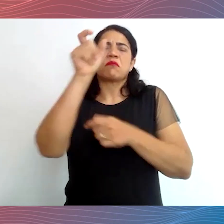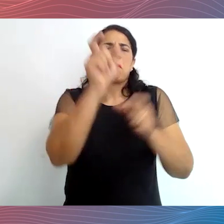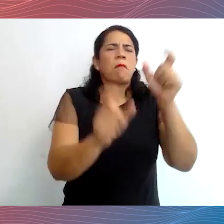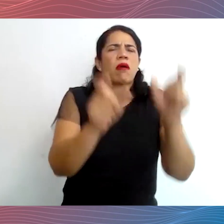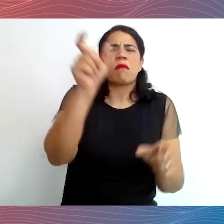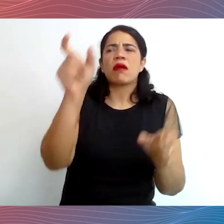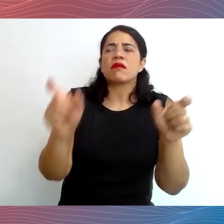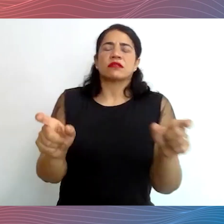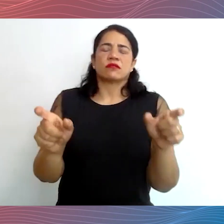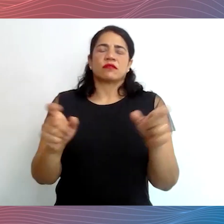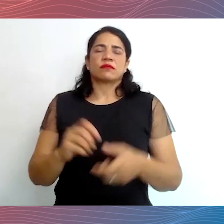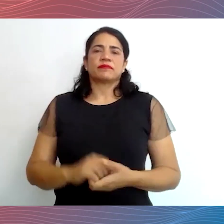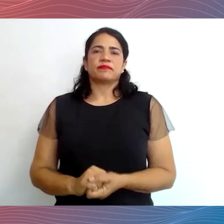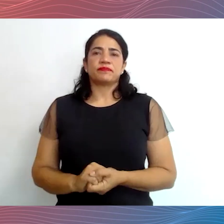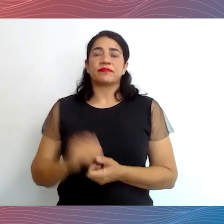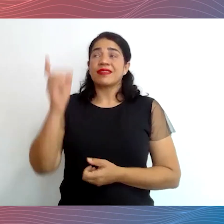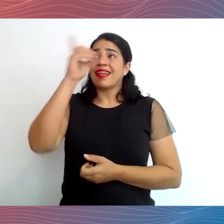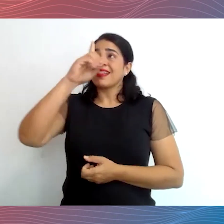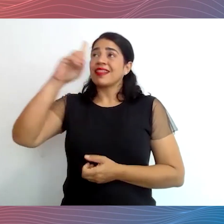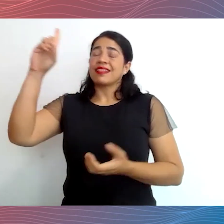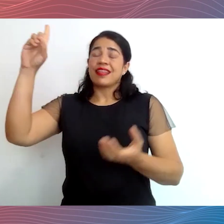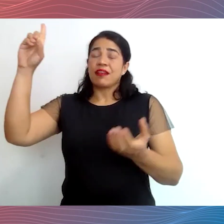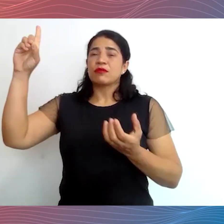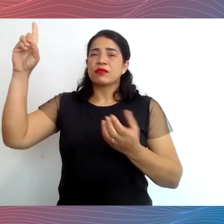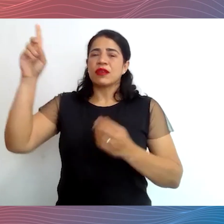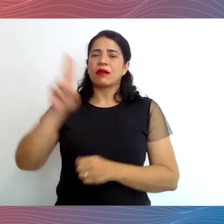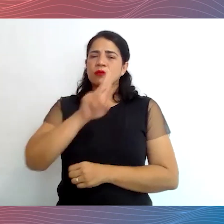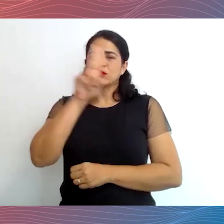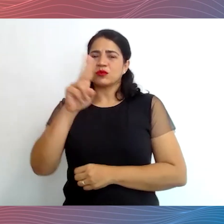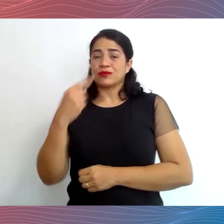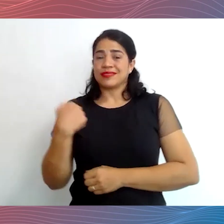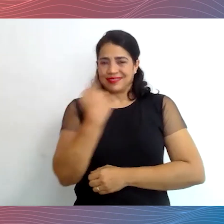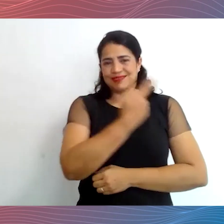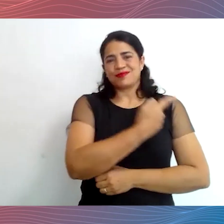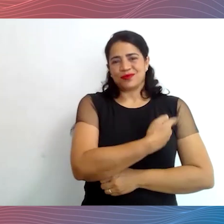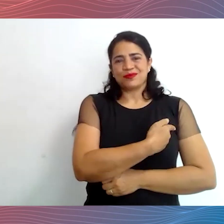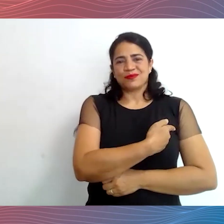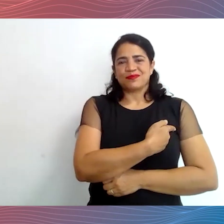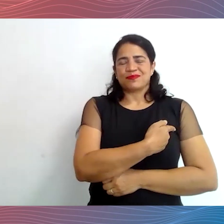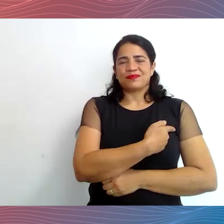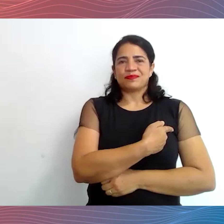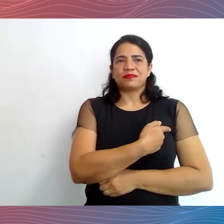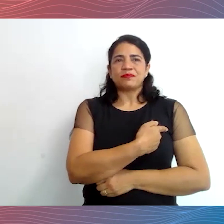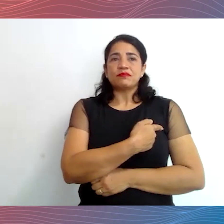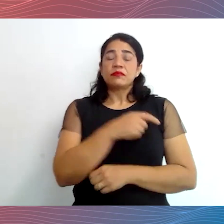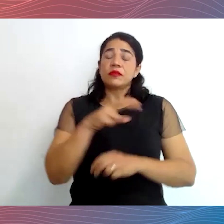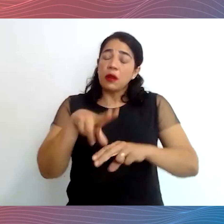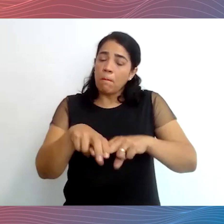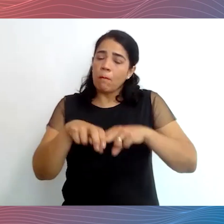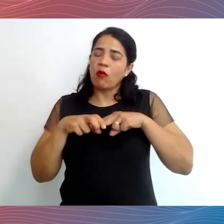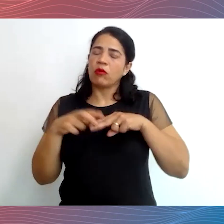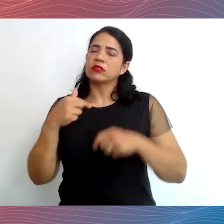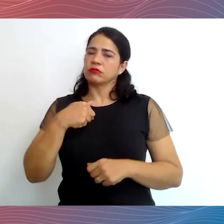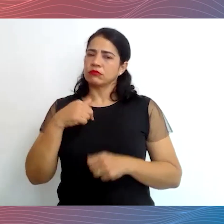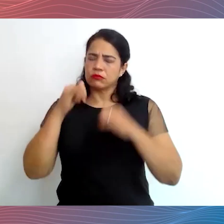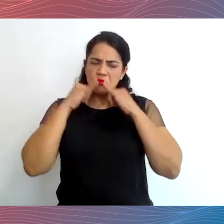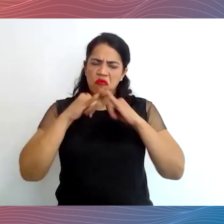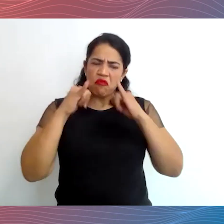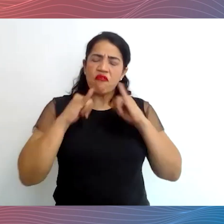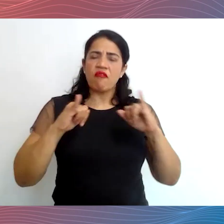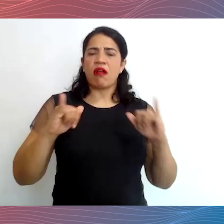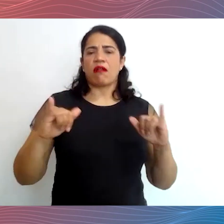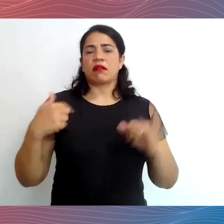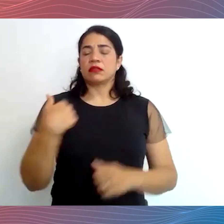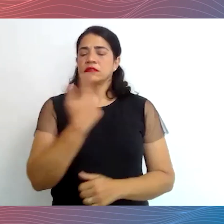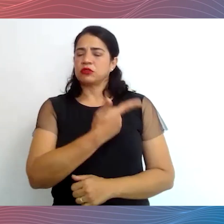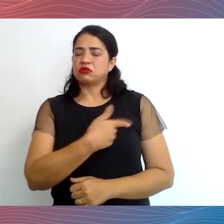fluir, por isso digo para os nossos irmãos aqui da igreja, nós não podemos ser o mar morto.